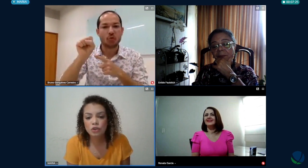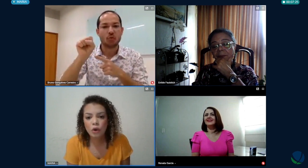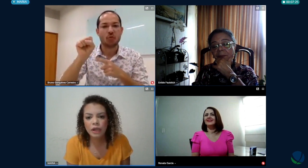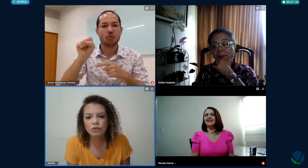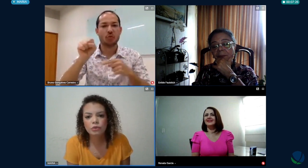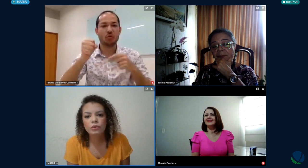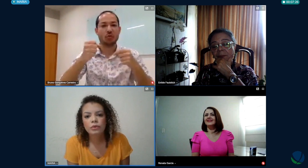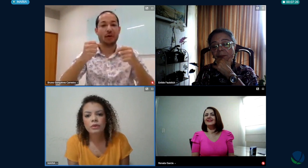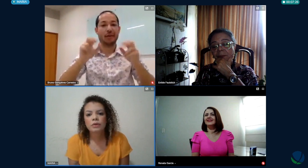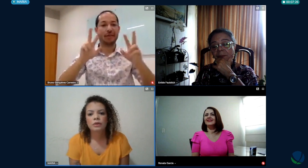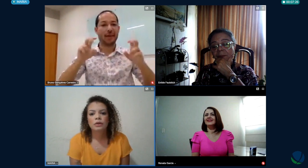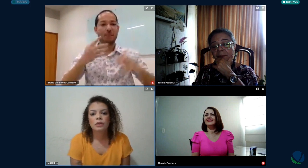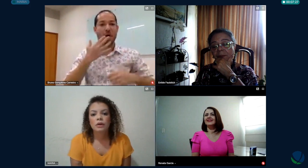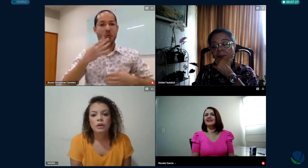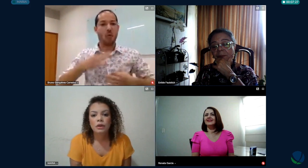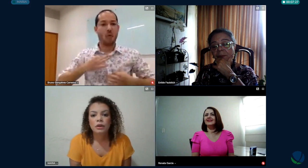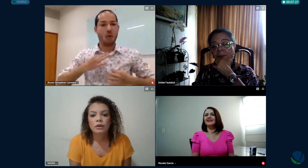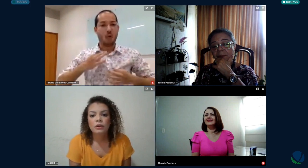quadro 18,